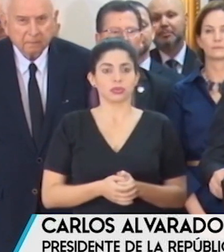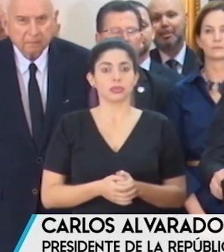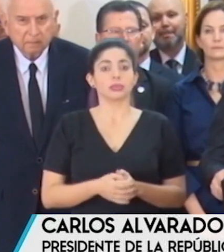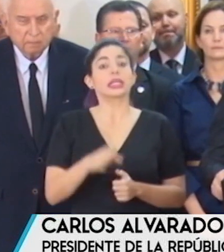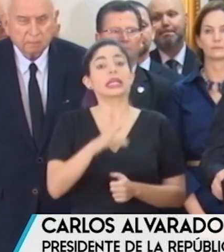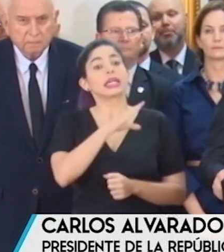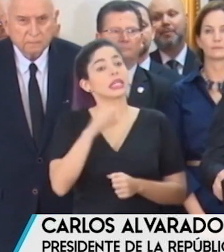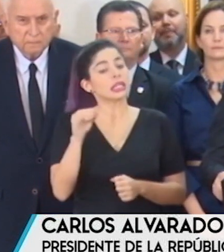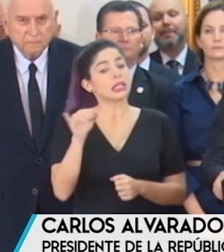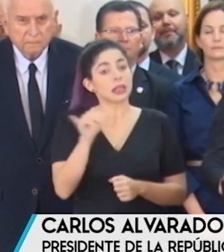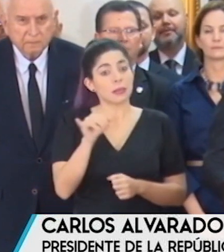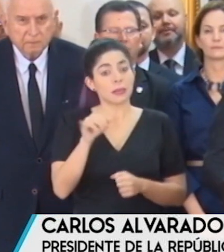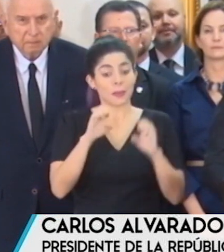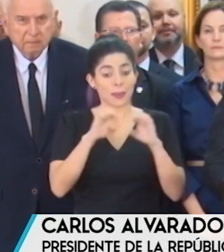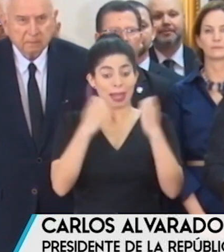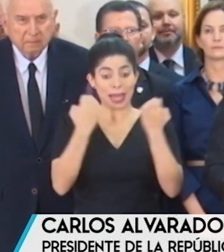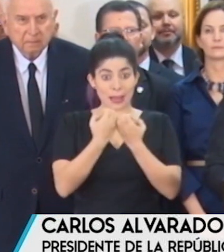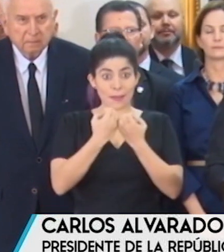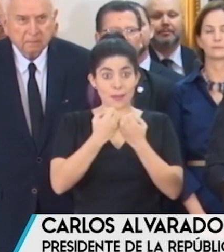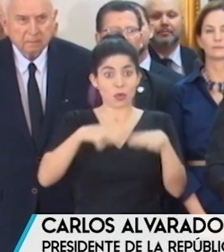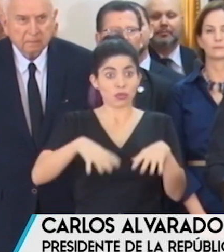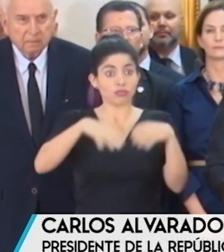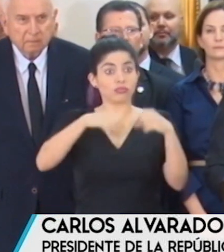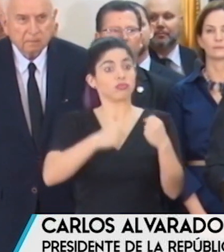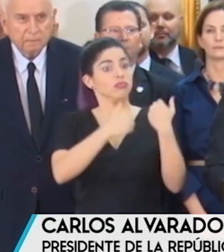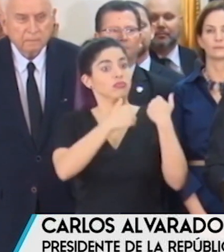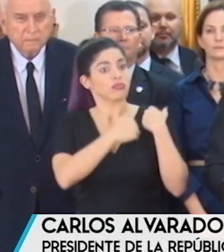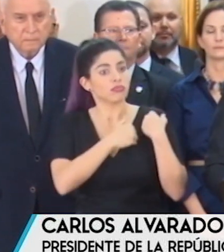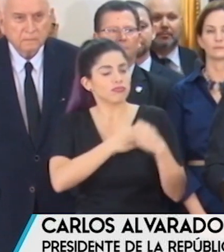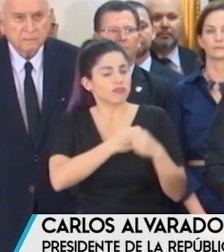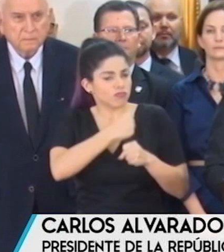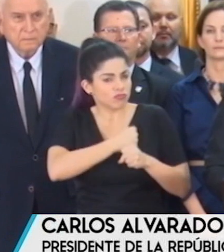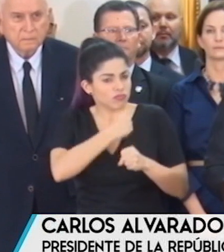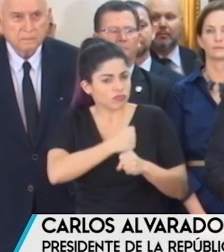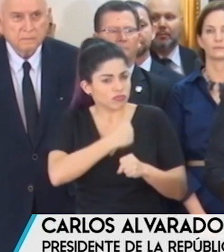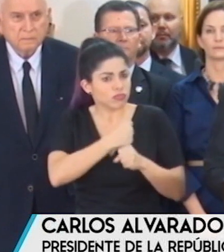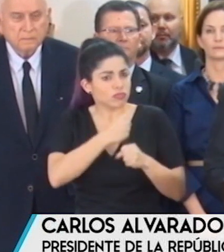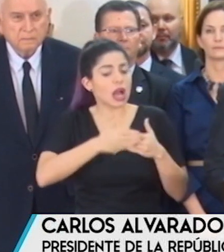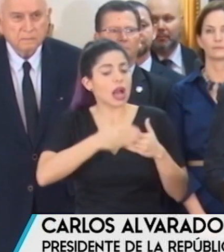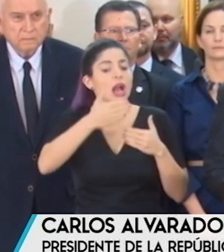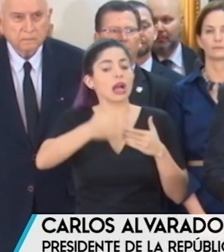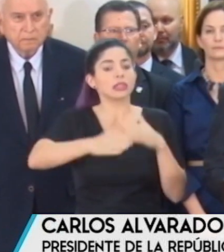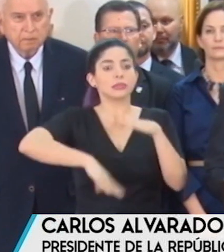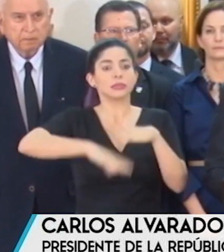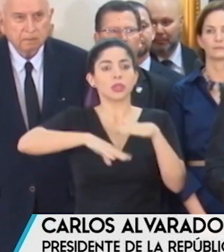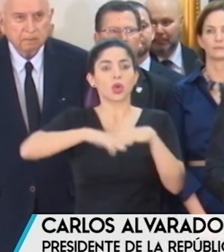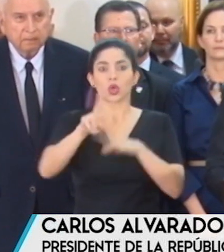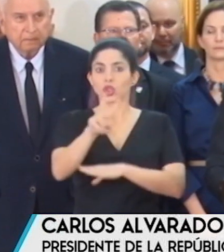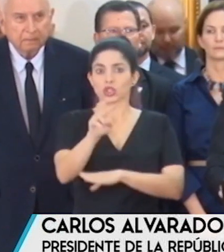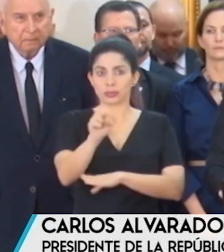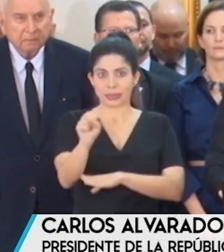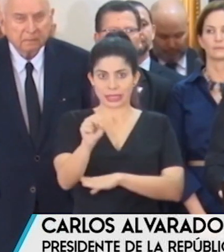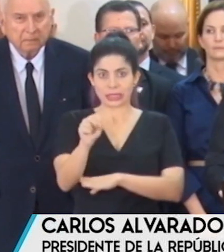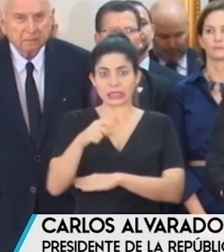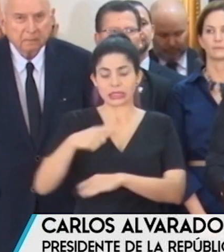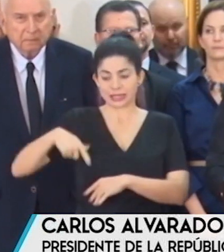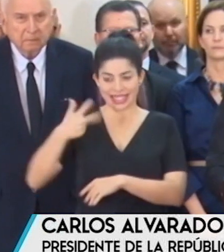Y este equipo de tarea llevará adelante su trabajo por hasta 2 meses para plantearme a